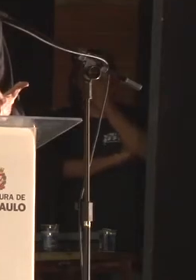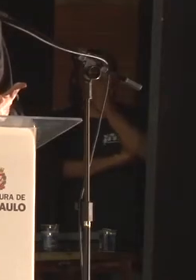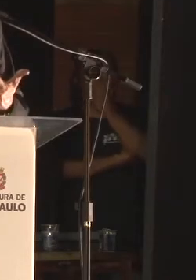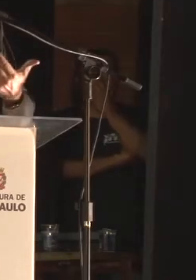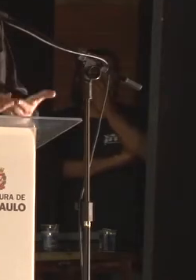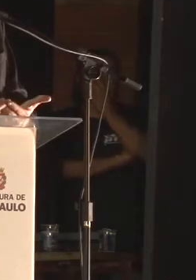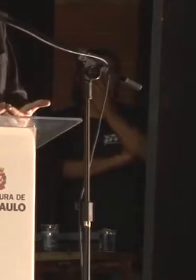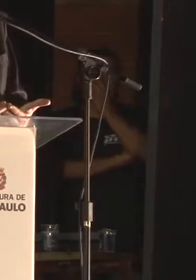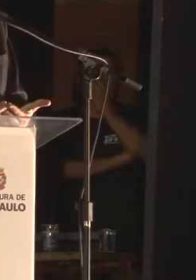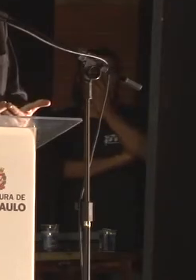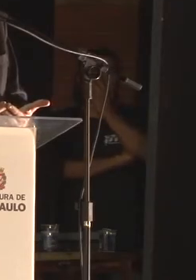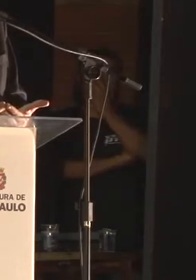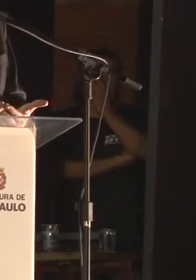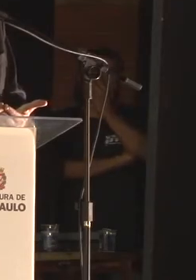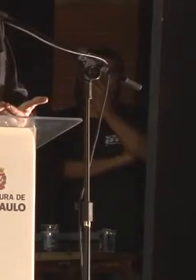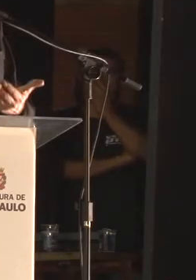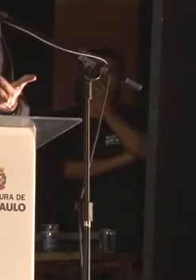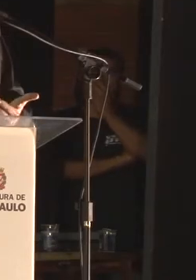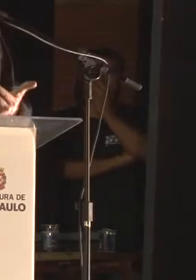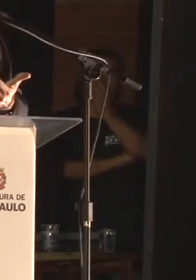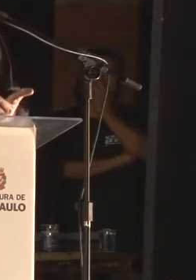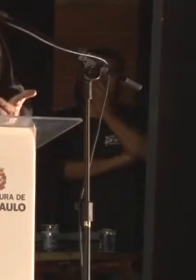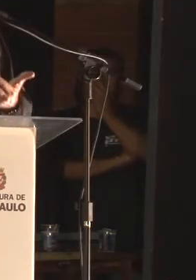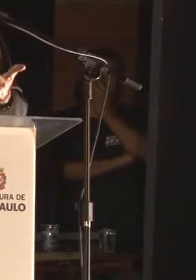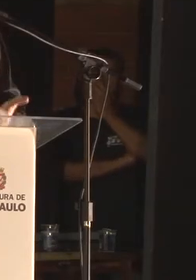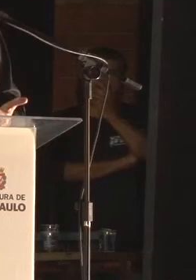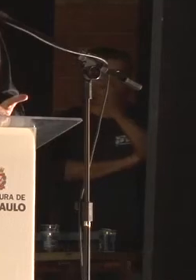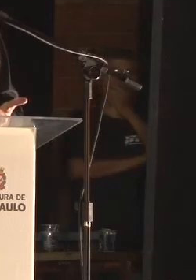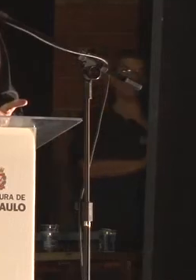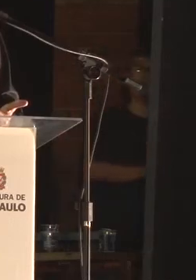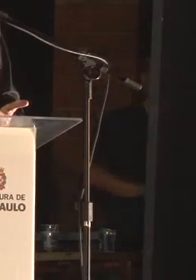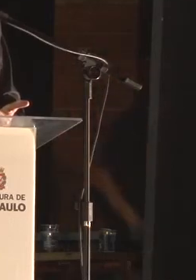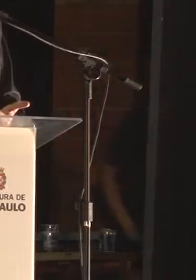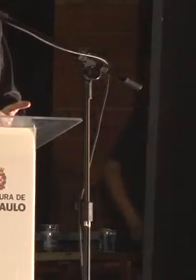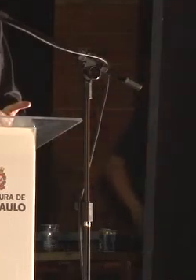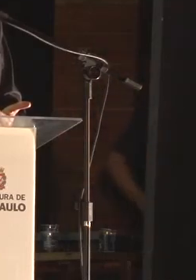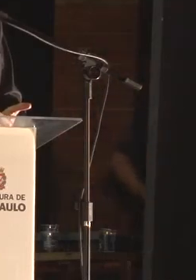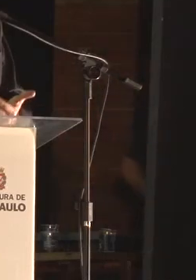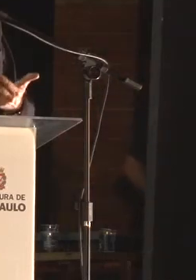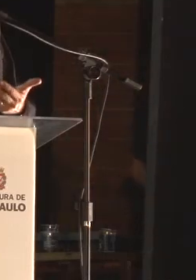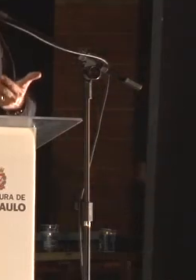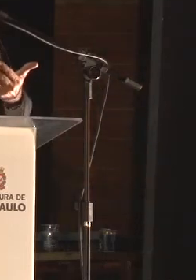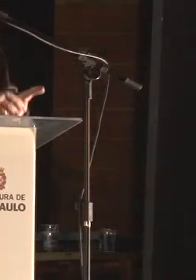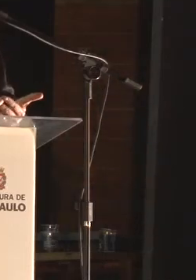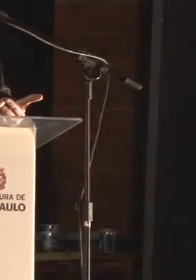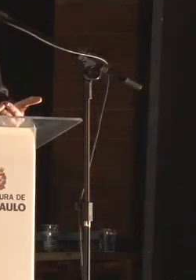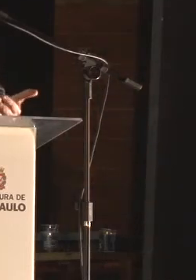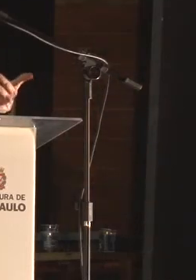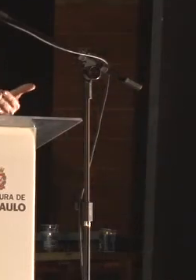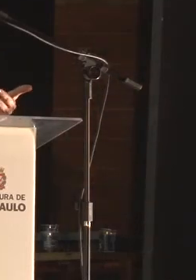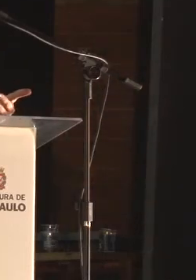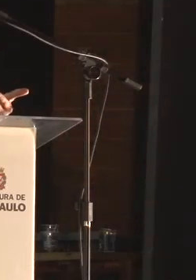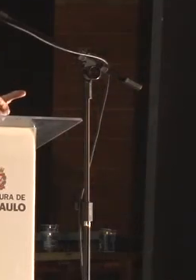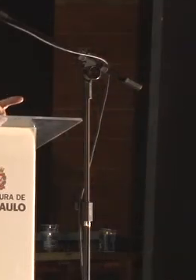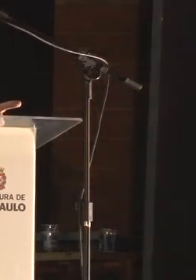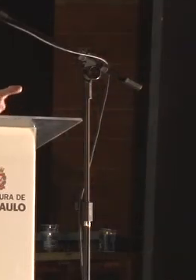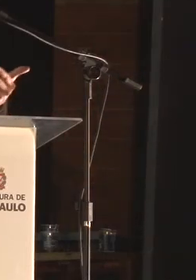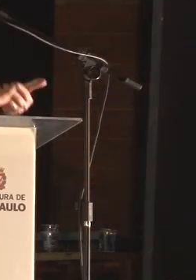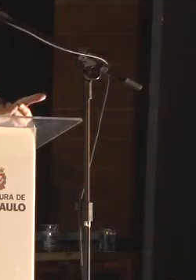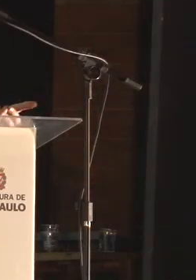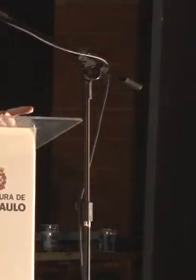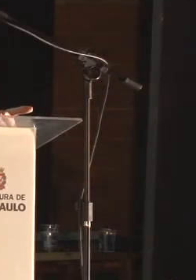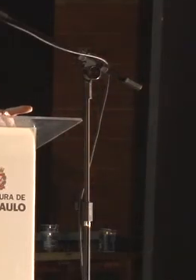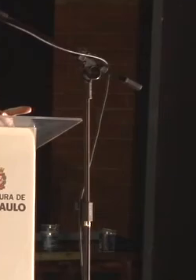com a chegada da educação. Nós vamos ver o mesmo acontecer em São Paulo. Nós vamos ver bairros se transformando